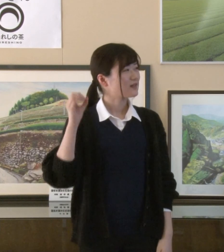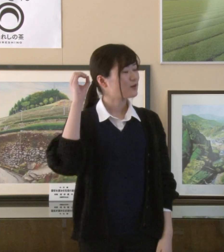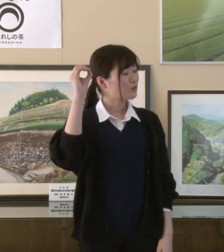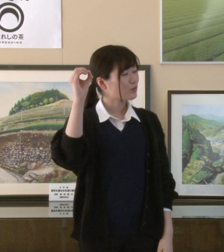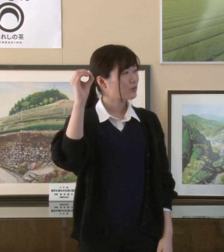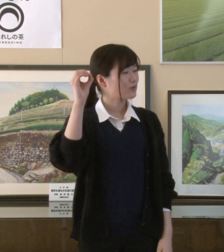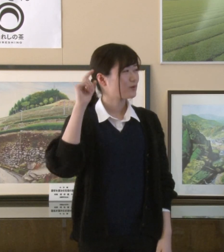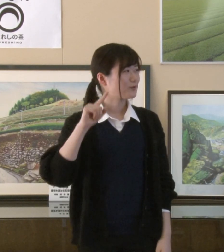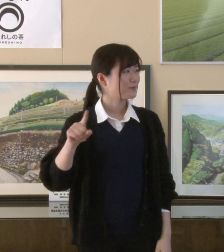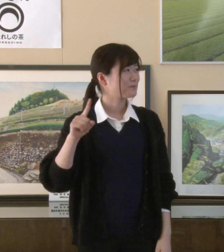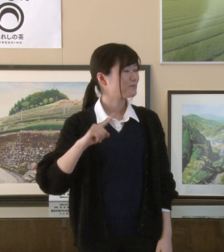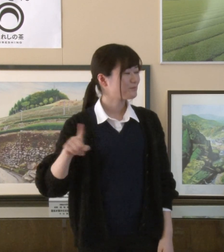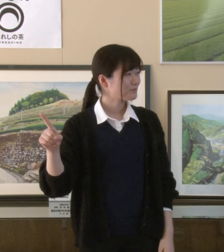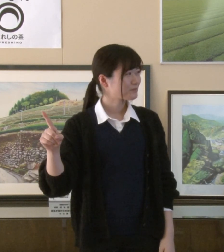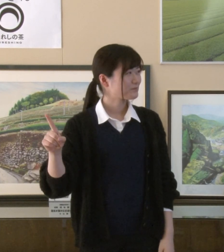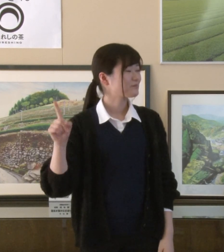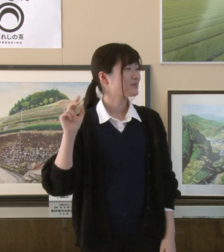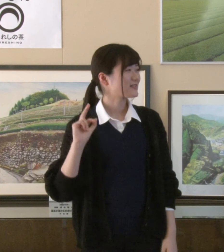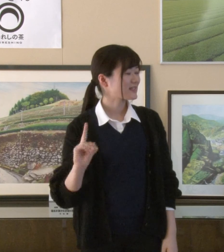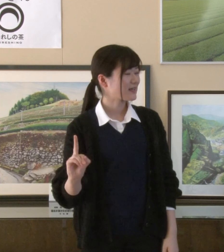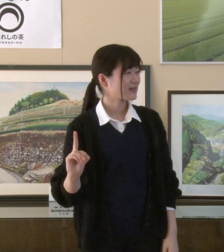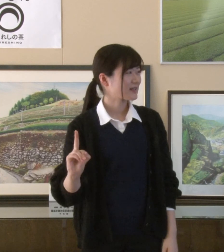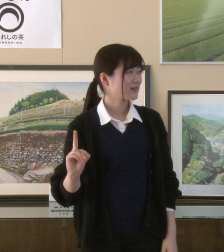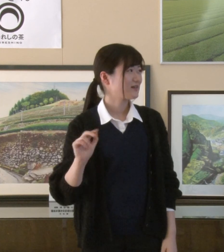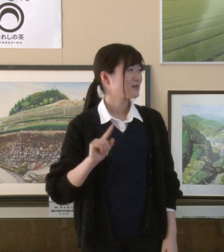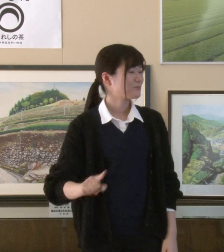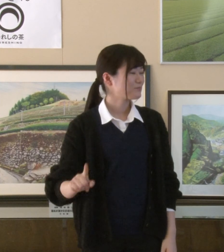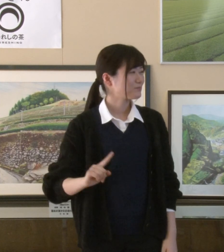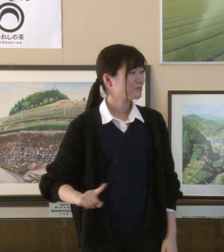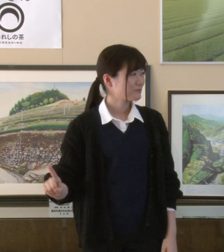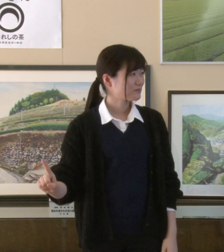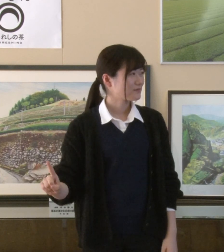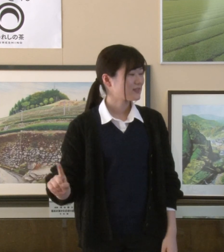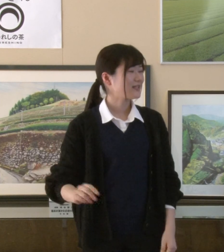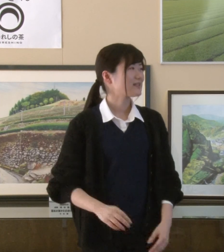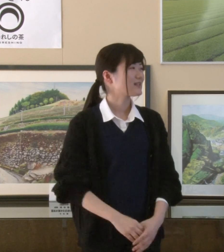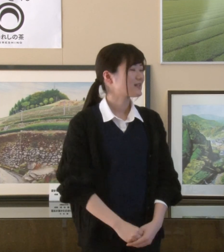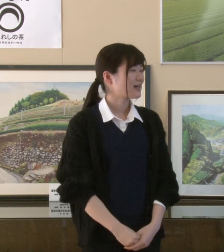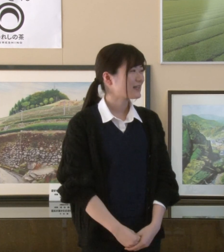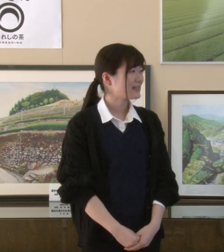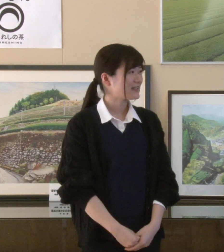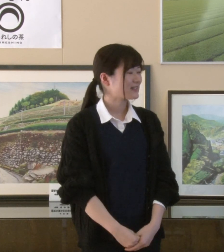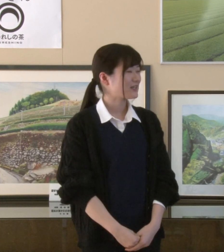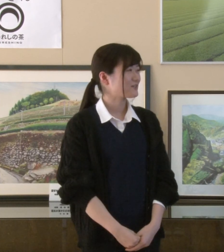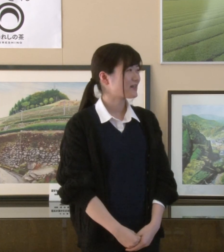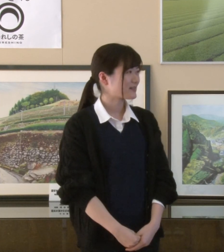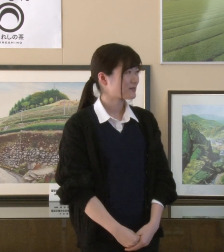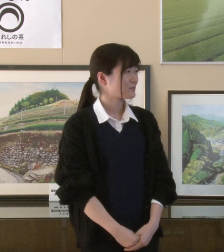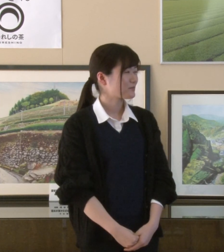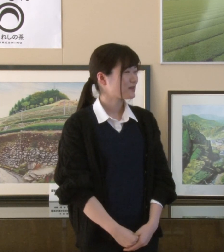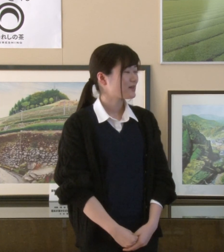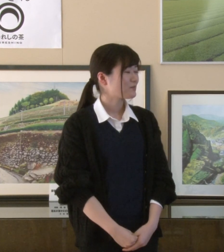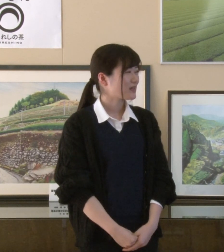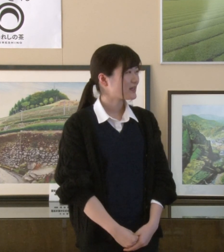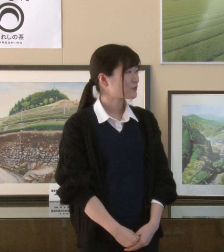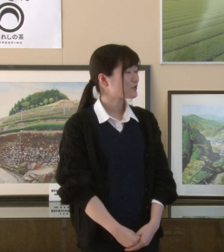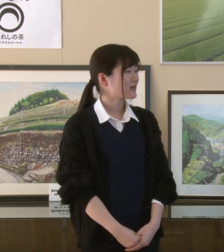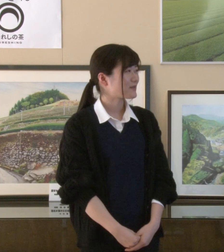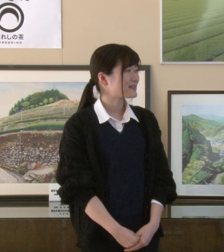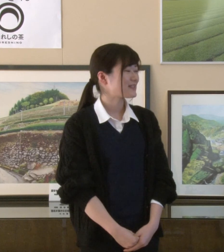おんせんに入りに行っているんです。美肌効果バッチリ